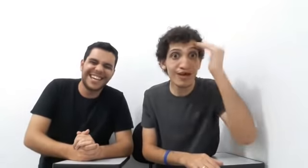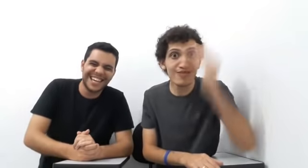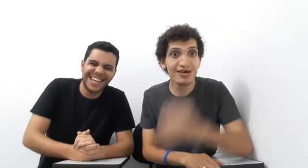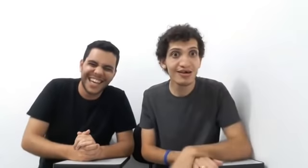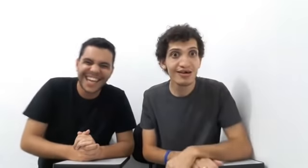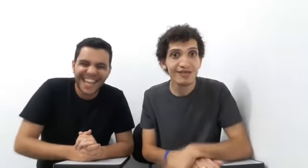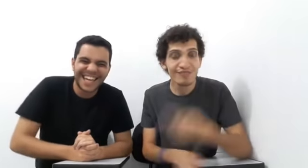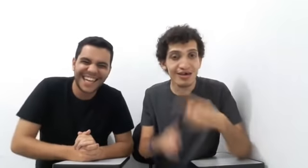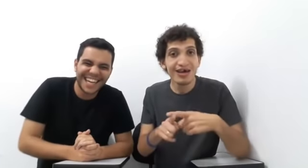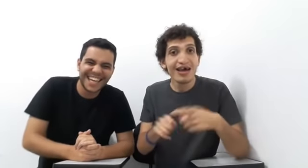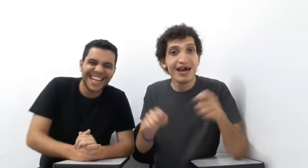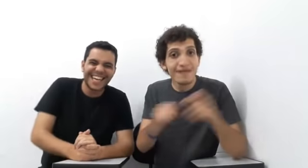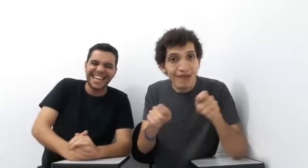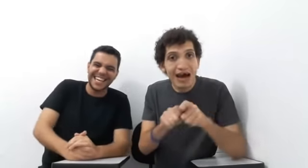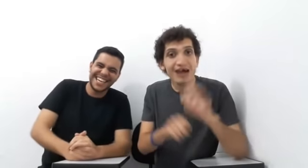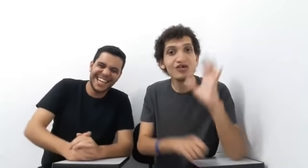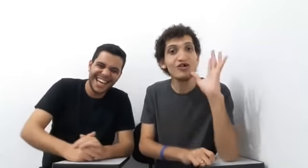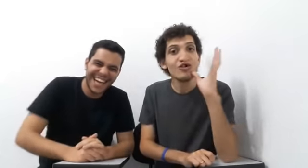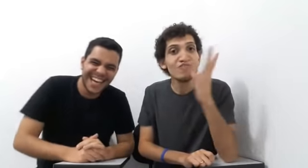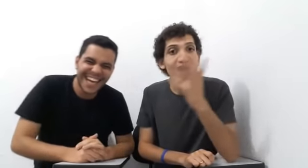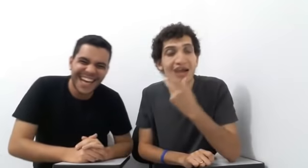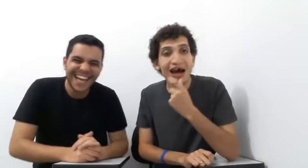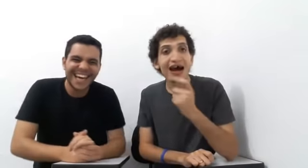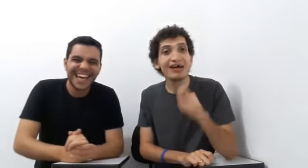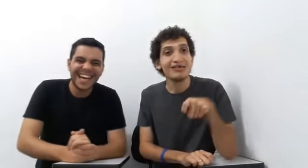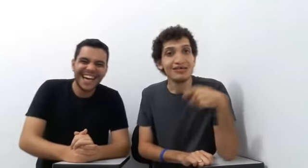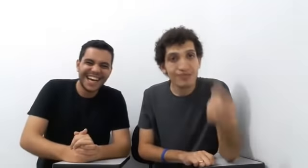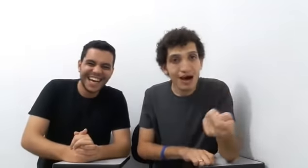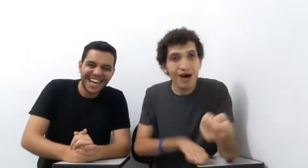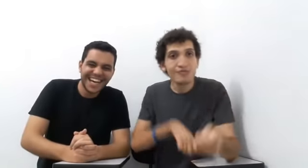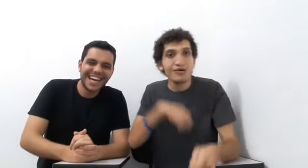entender. Ele faz devagar,